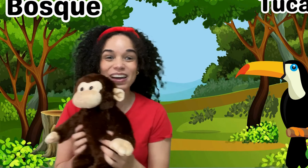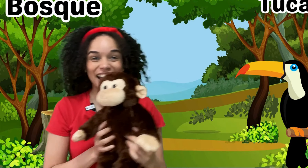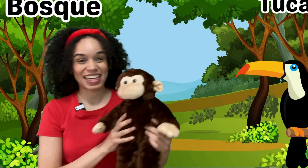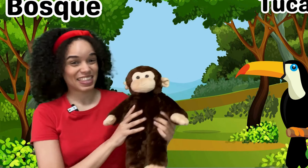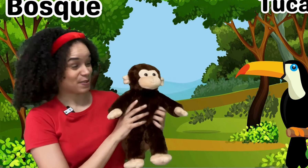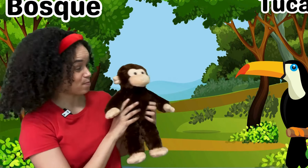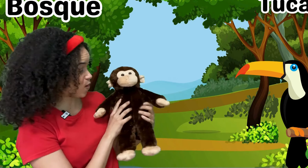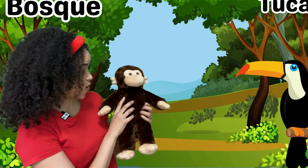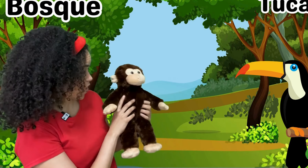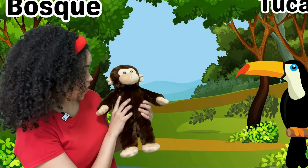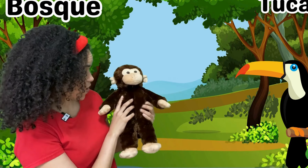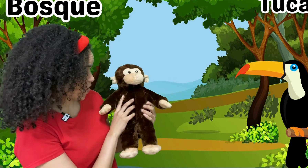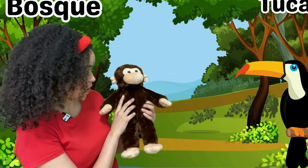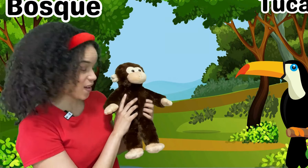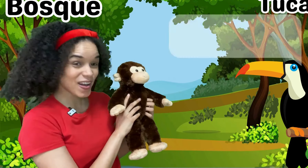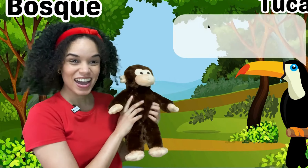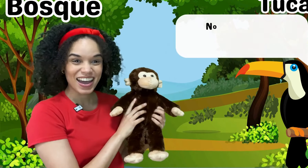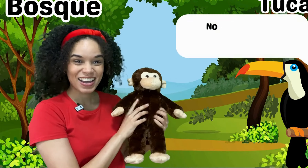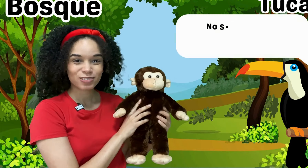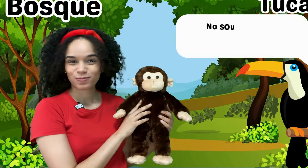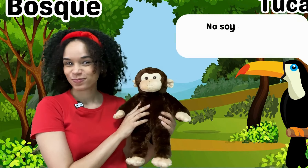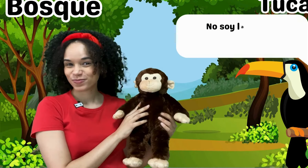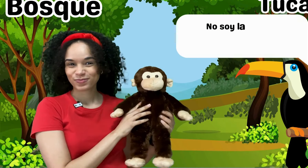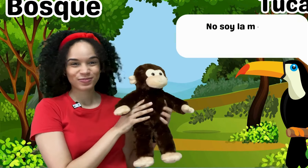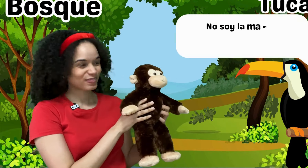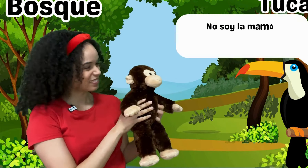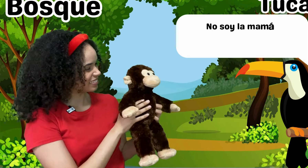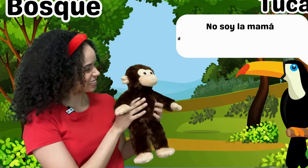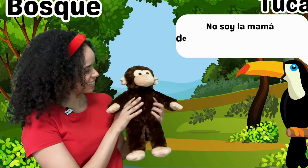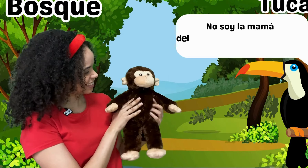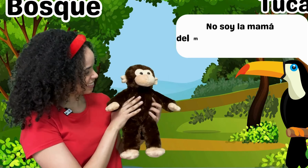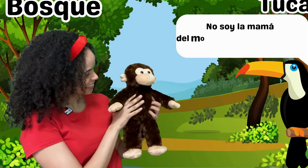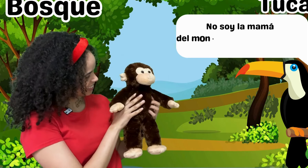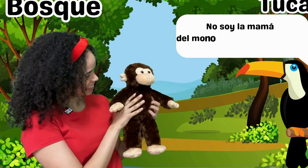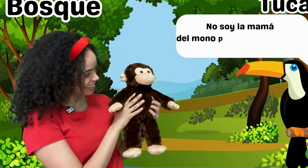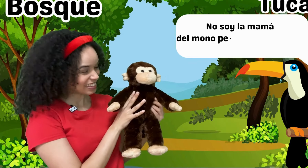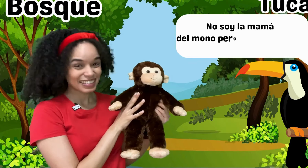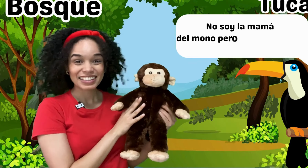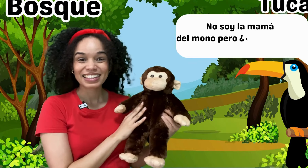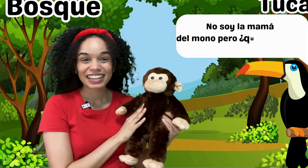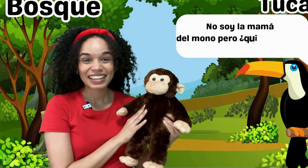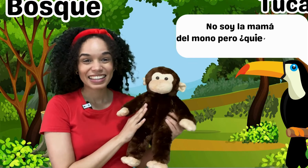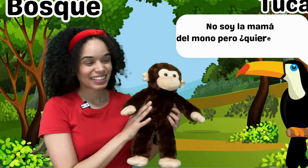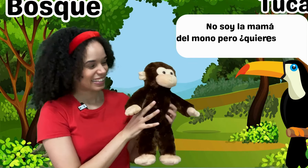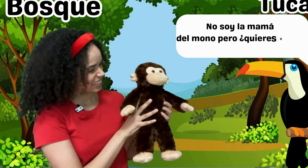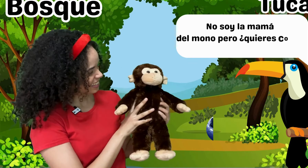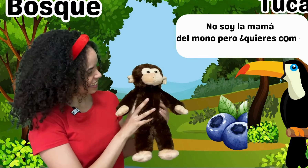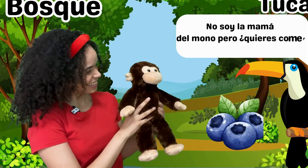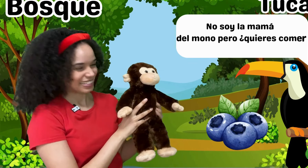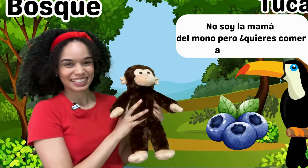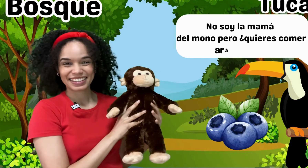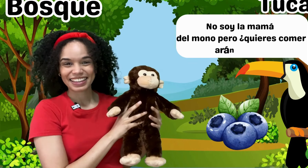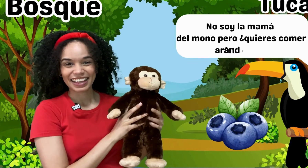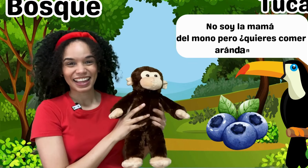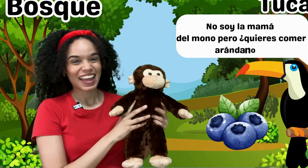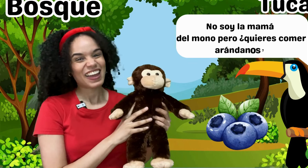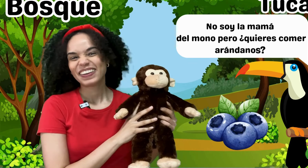de mono no soy la mamá de mono Pero quieres comer arándanos